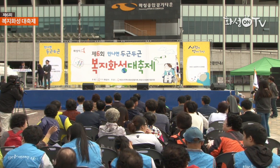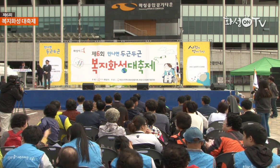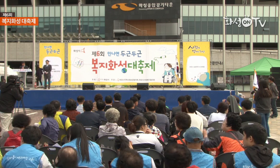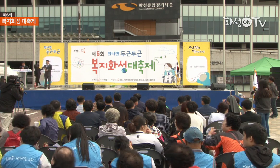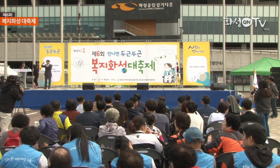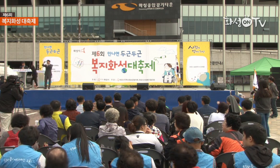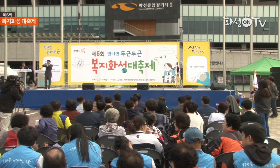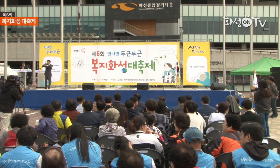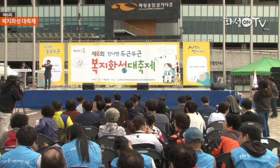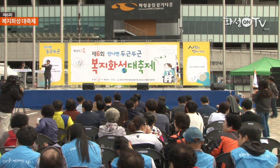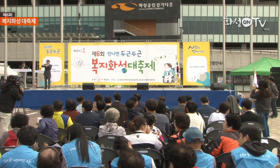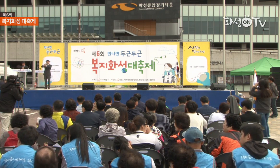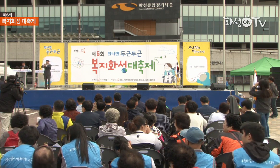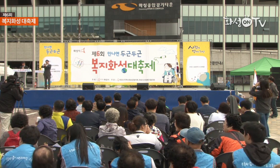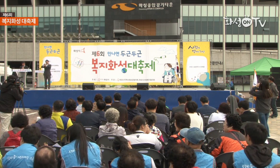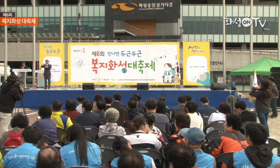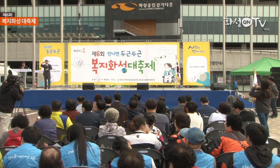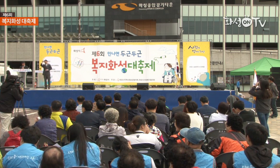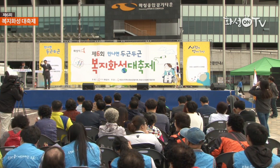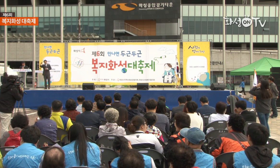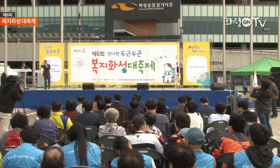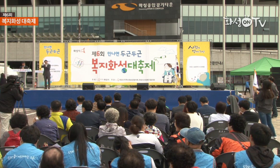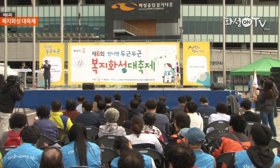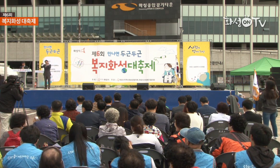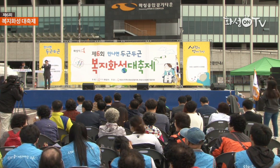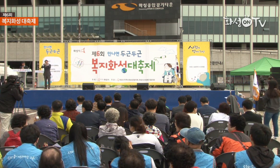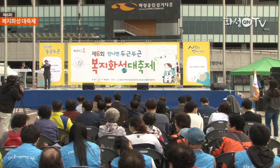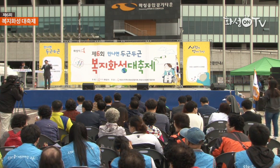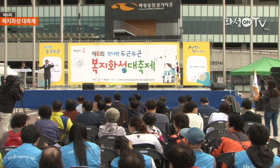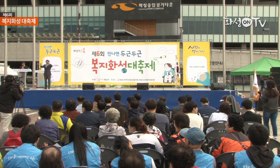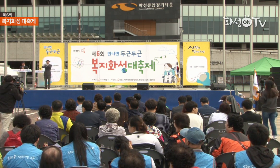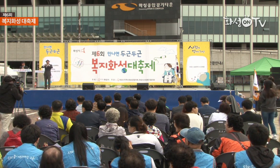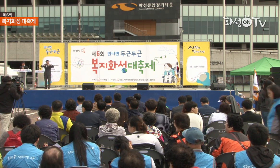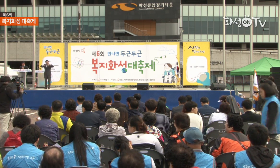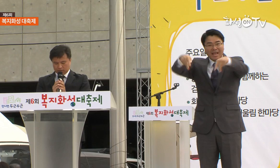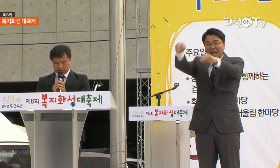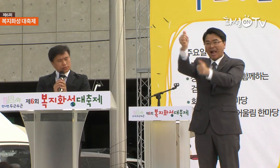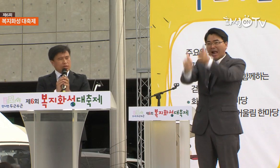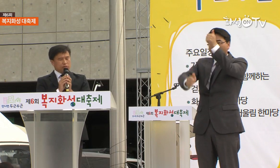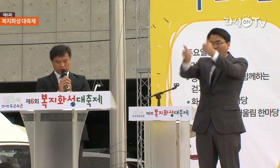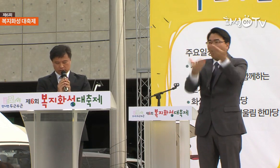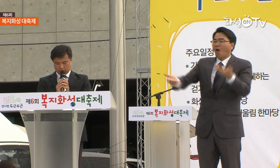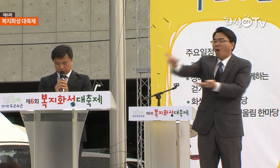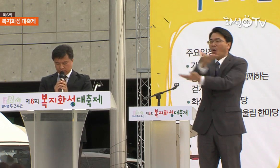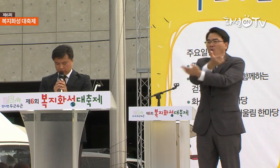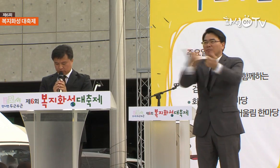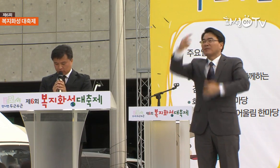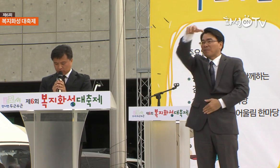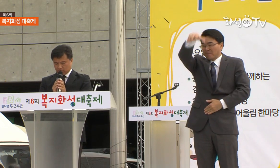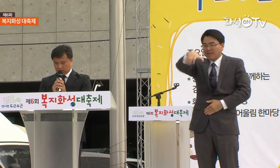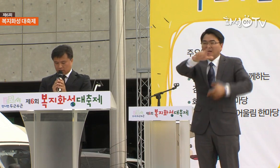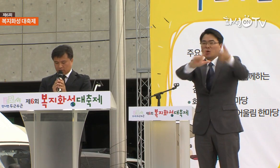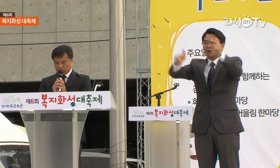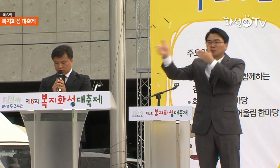네, 감사합니다. 이어서 기념식 끝나고 난 다음에 다 함께 걷기 대회 및 어울리기 한마디 등 다채로운 행사가 준비되어